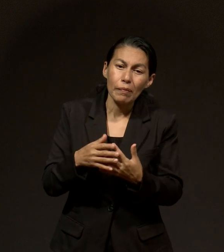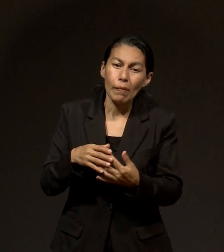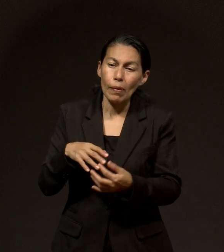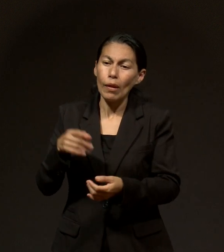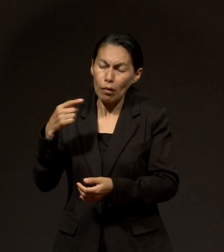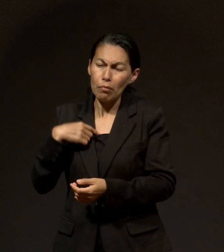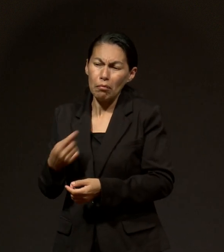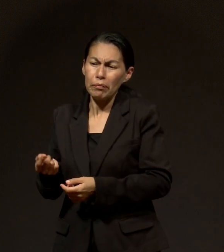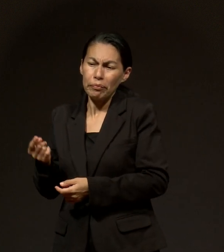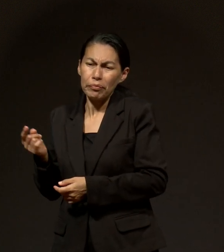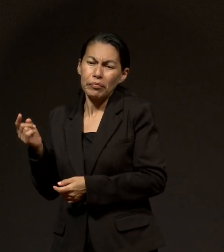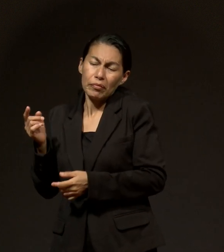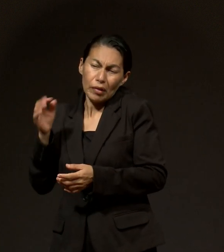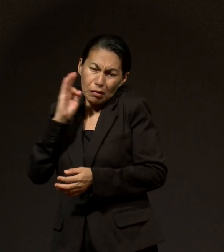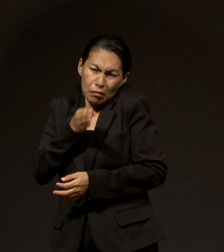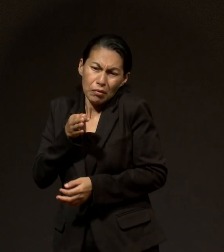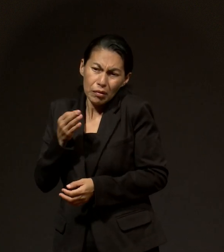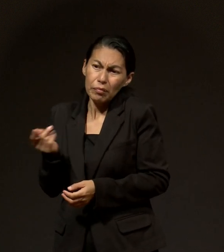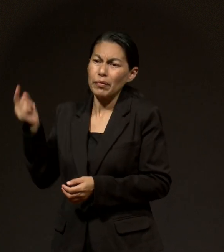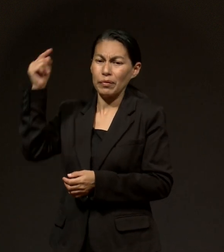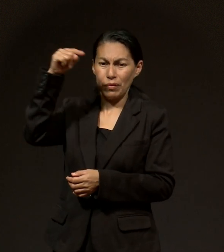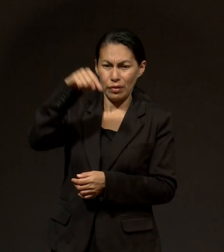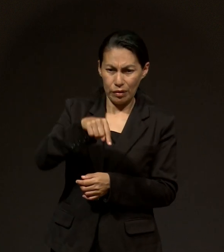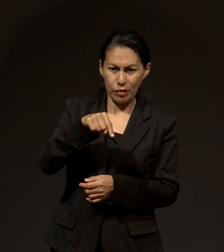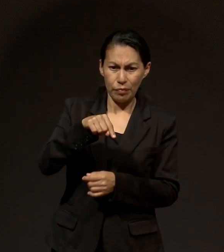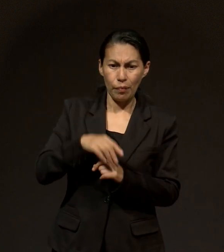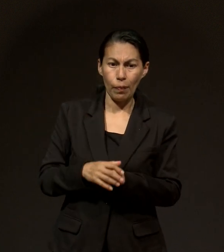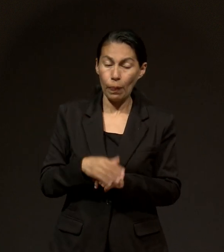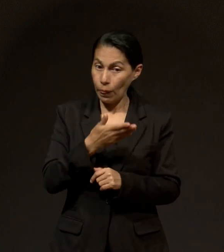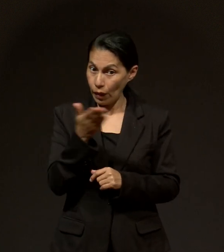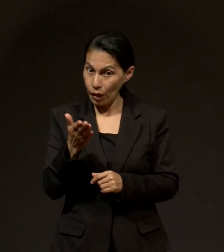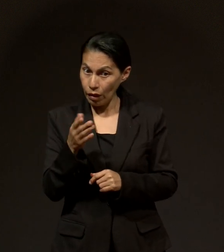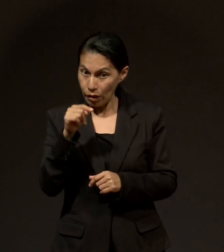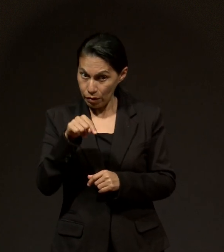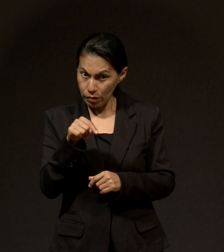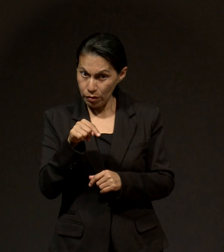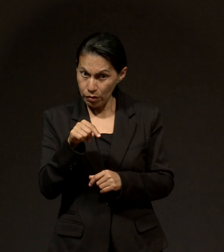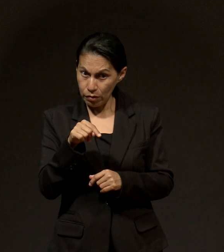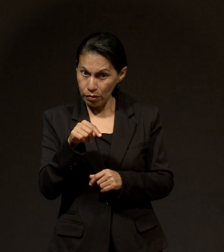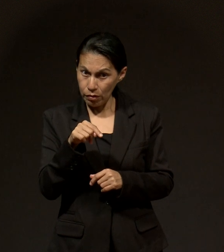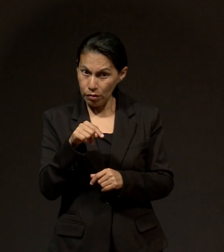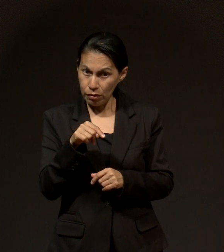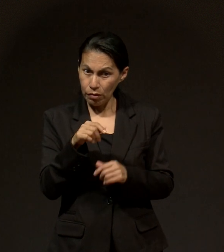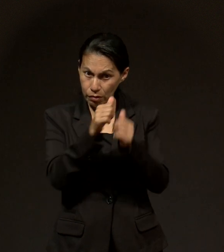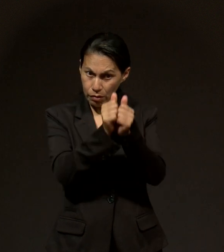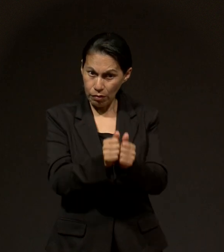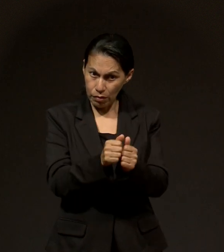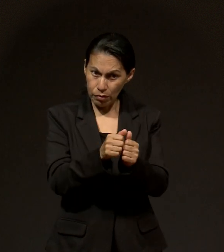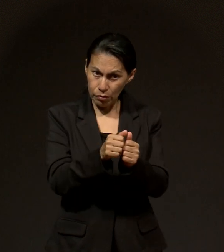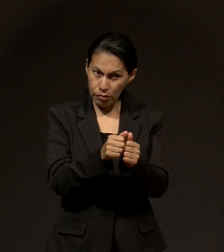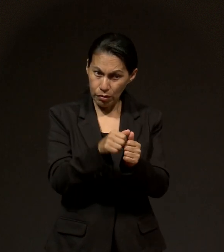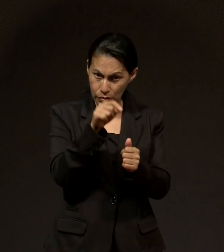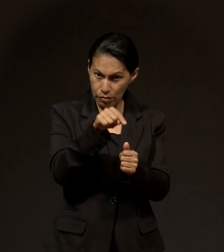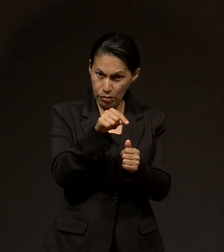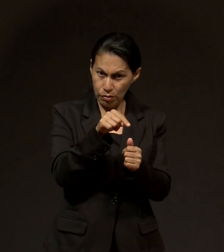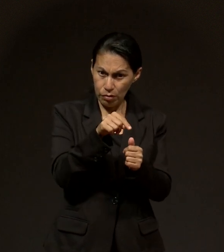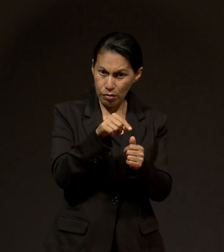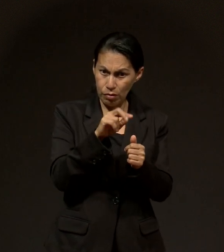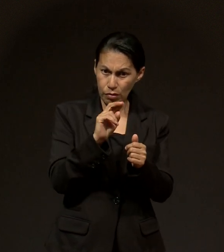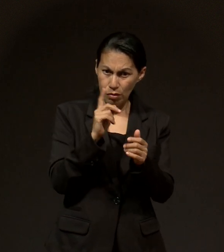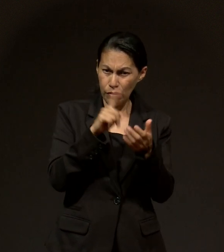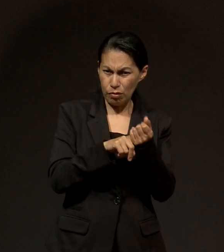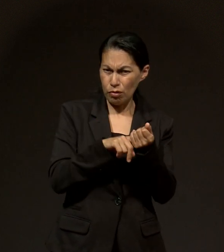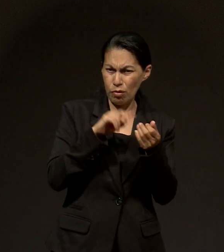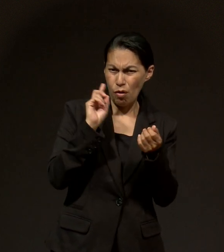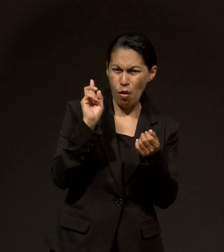me vine. ¿Con tu hermana? Con mi hermana. ¿Y vivían en el internado? No, éramos externas, vivíamos con mi mamá,